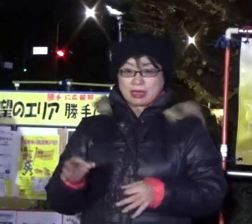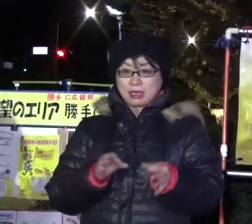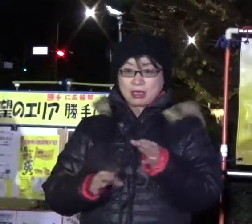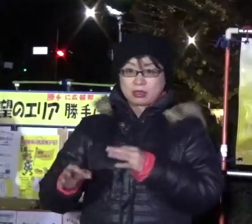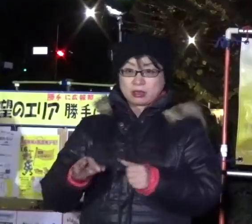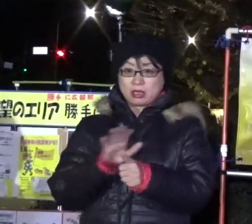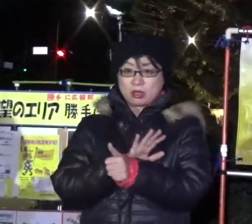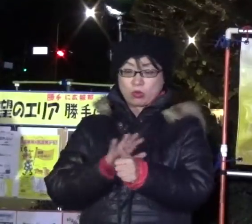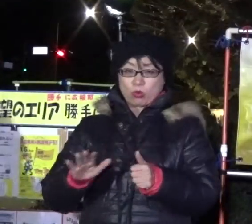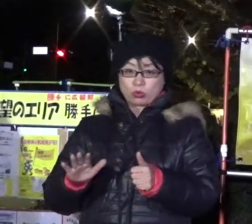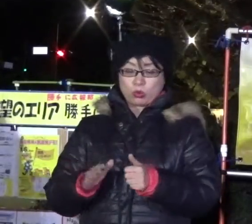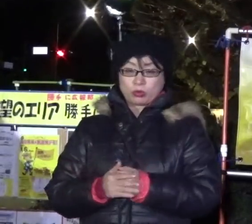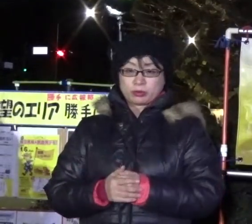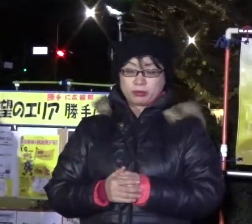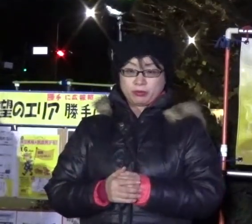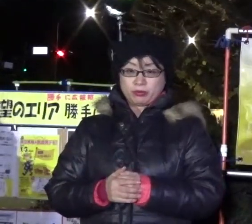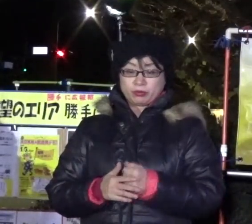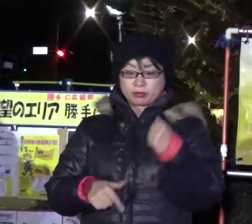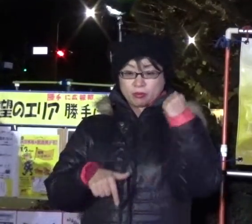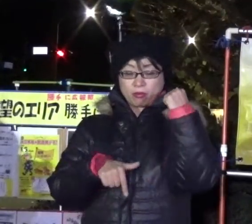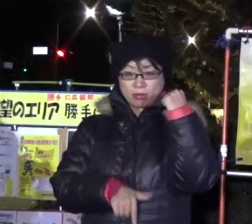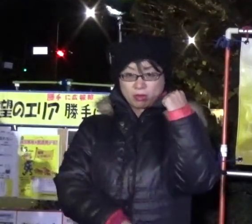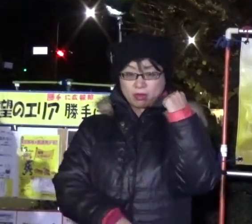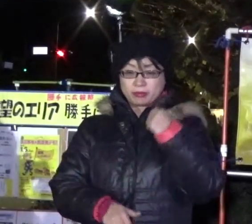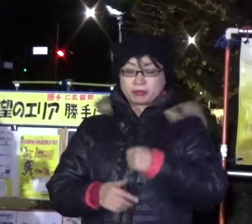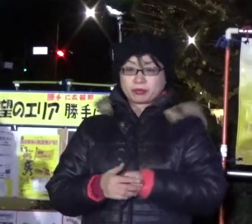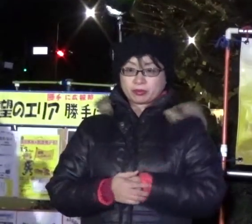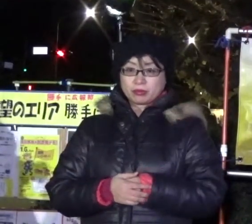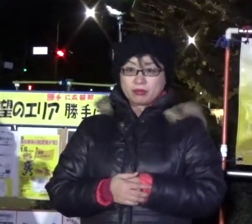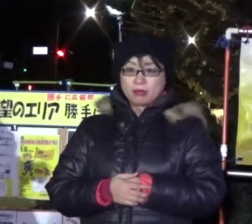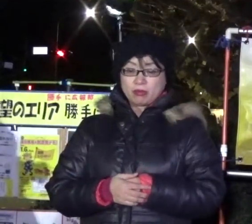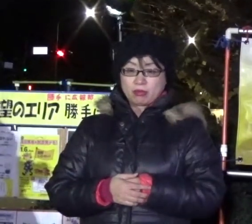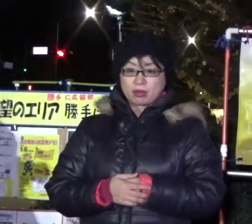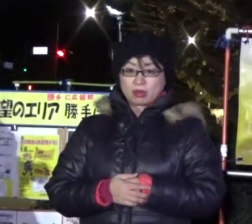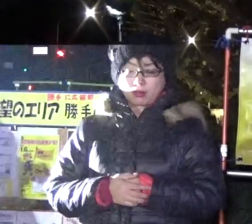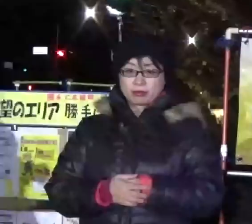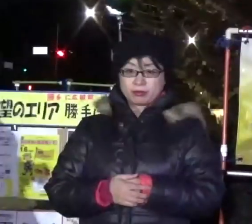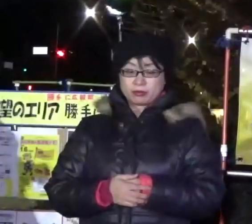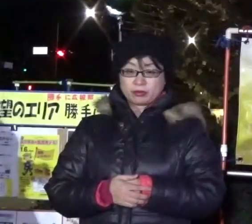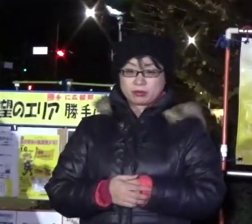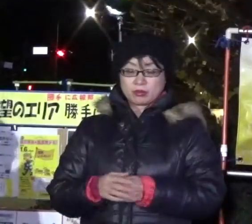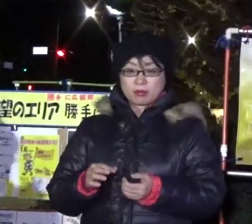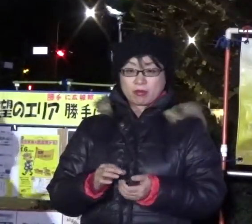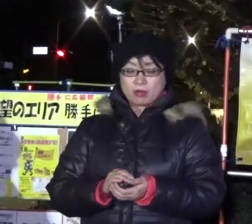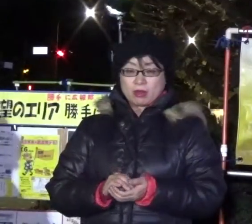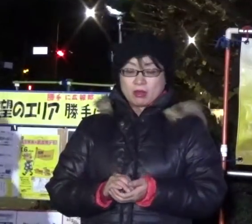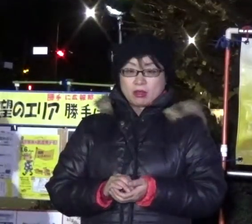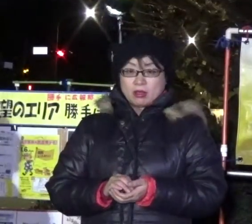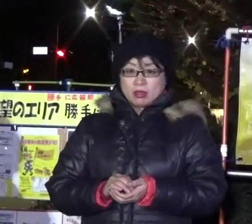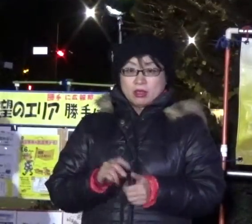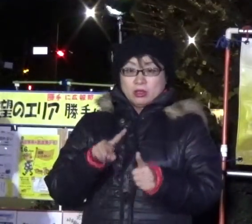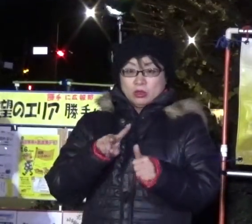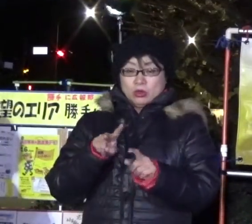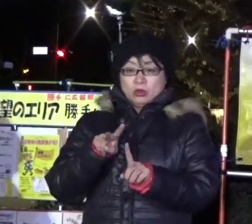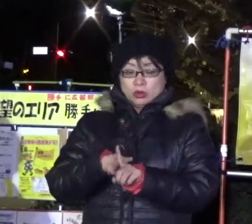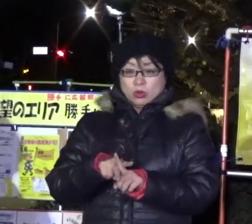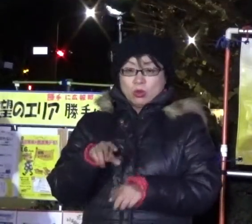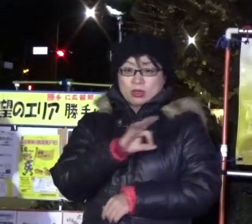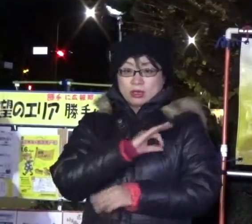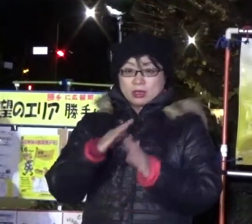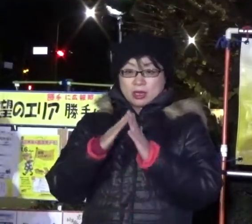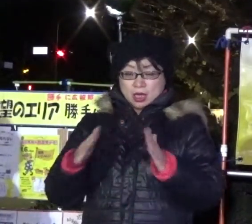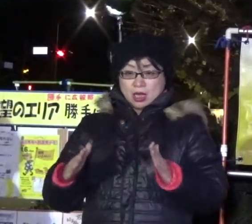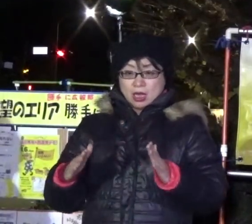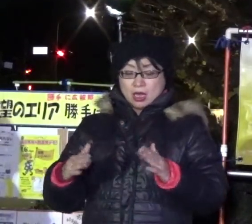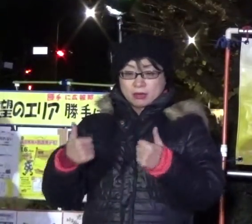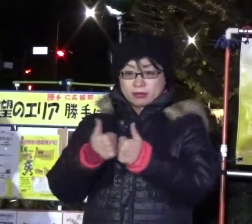省、本館地下2階講堂で多角集直設備等処理水の取り扱いに関する小委員会の第12回